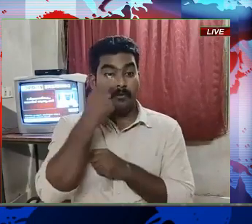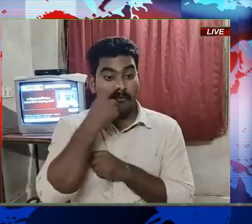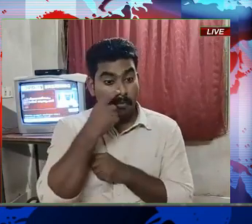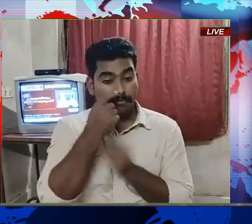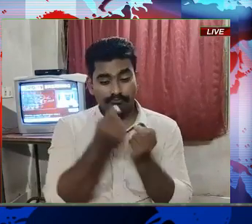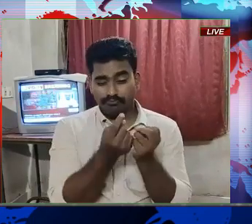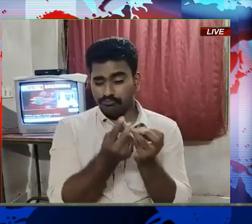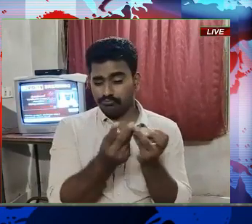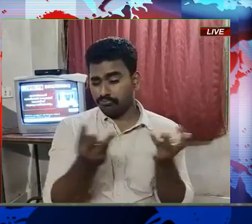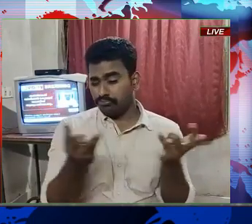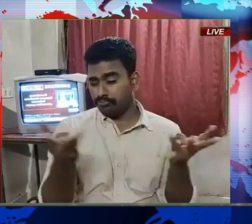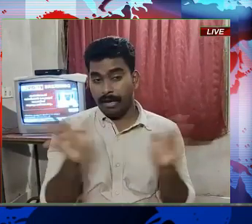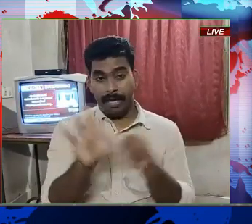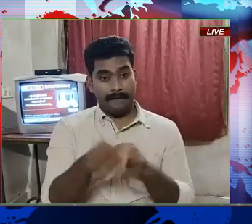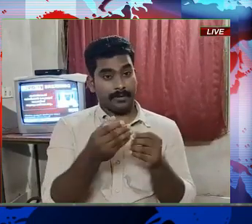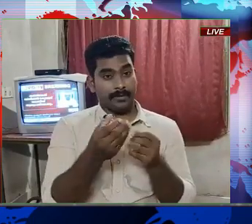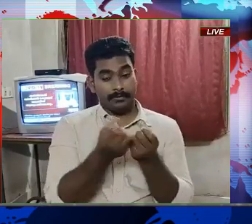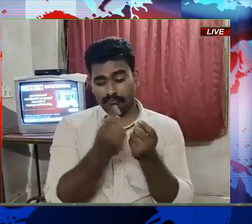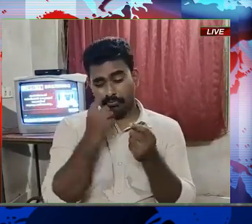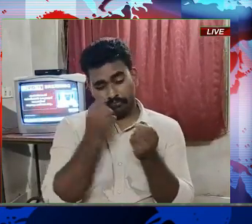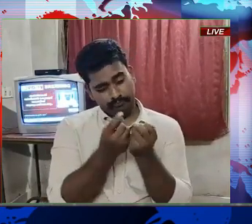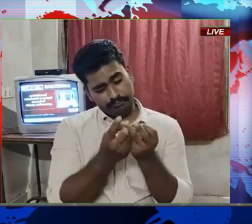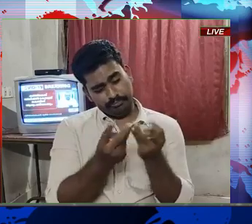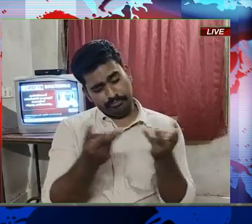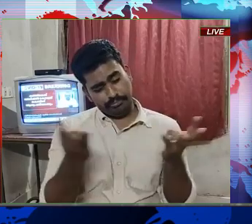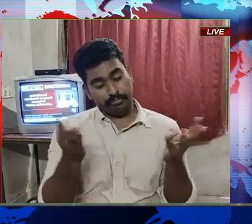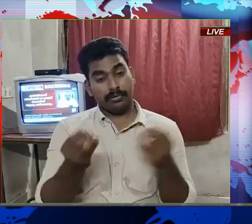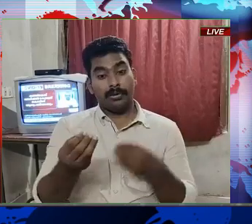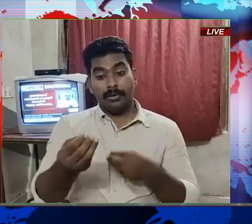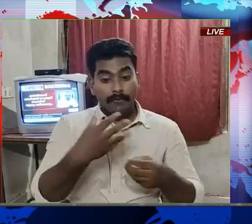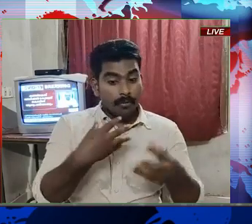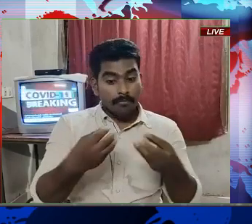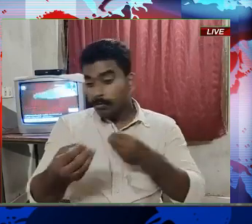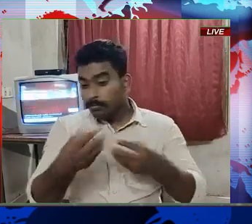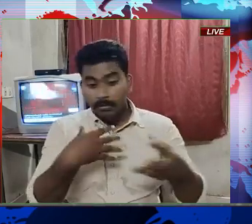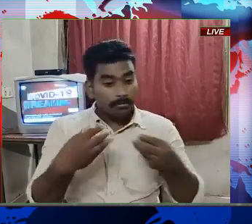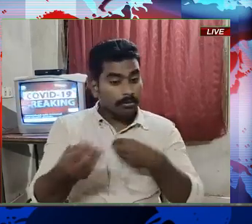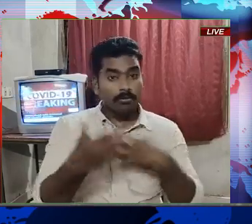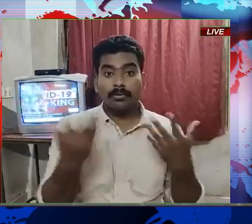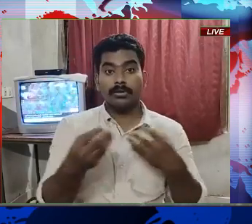അയാൾ അതേവരെ താമസിച്ച റൂമിൽ ക്വാറന്റൈൻ എന്ന നിലക്ക് കഴിയാൻ പറ്റില്ല.